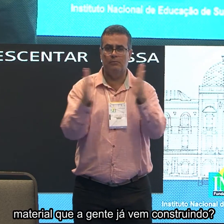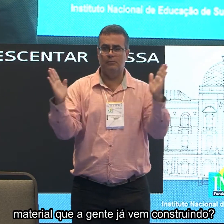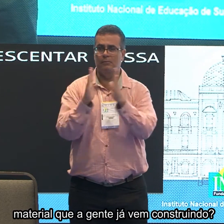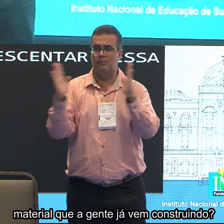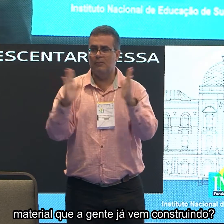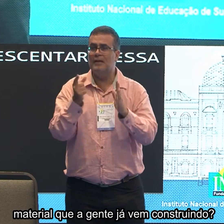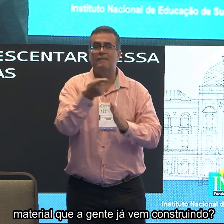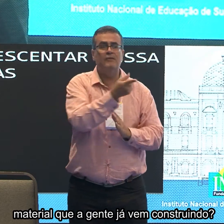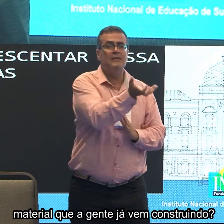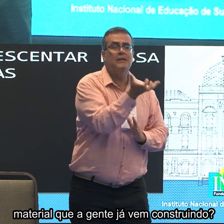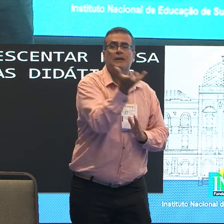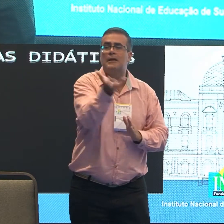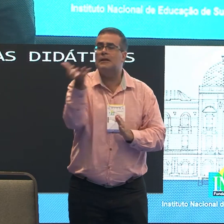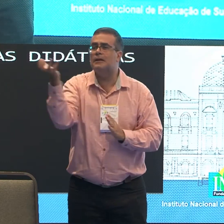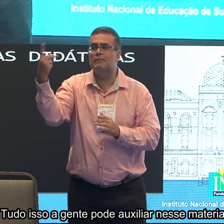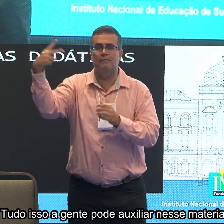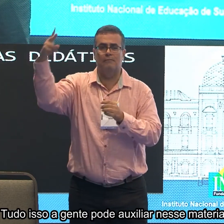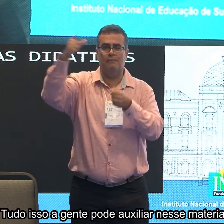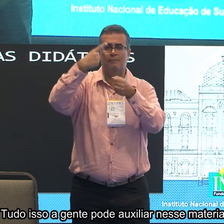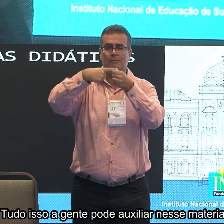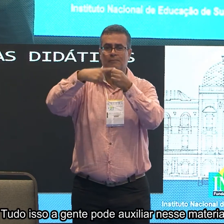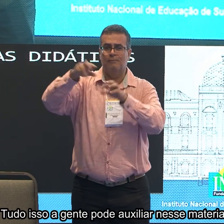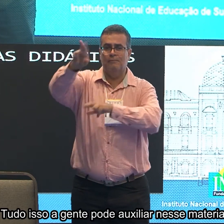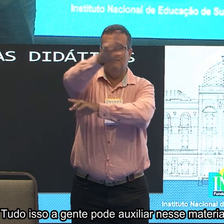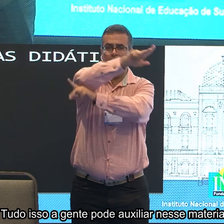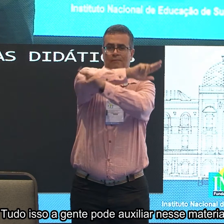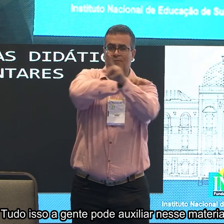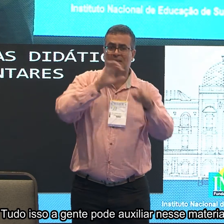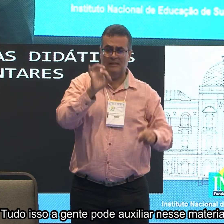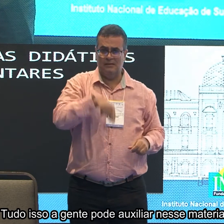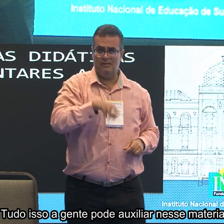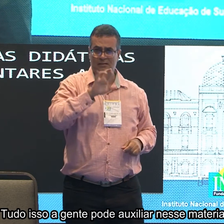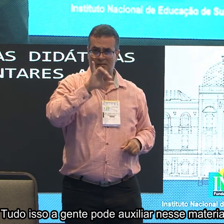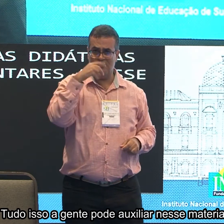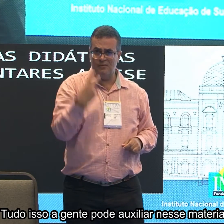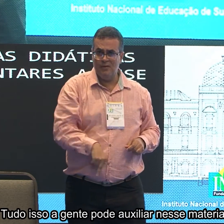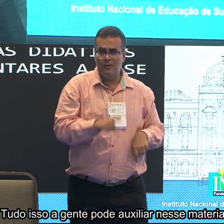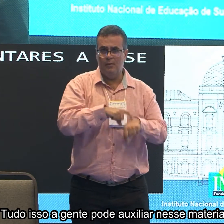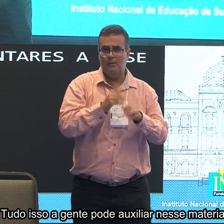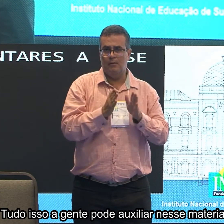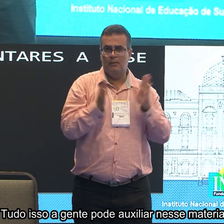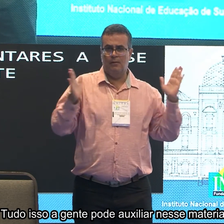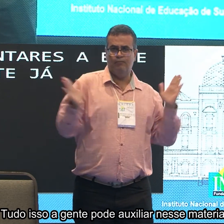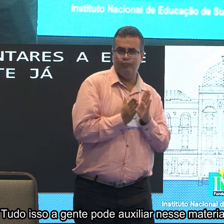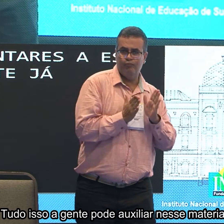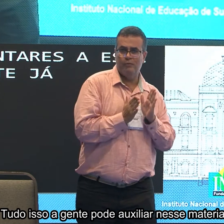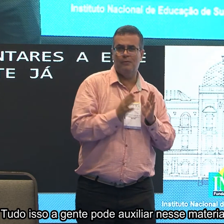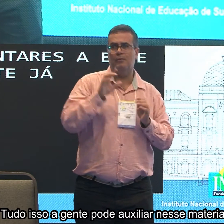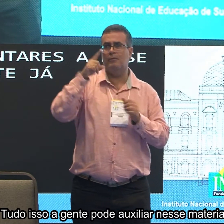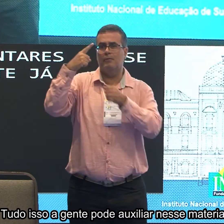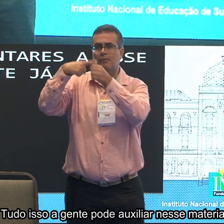já vem construindo. Tudo isso a gente pode auxiliar nesse material